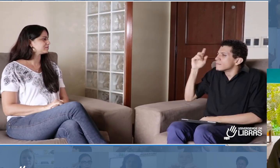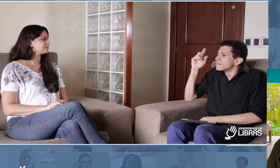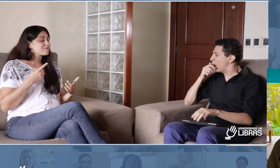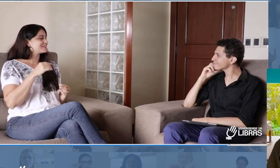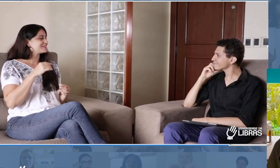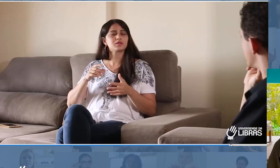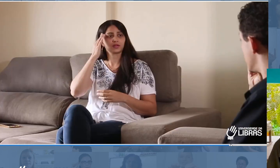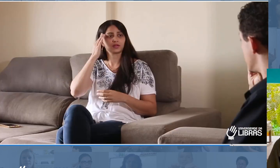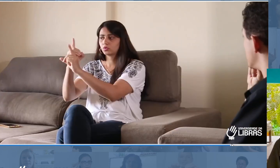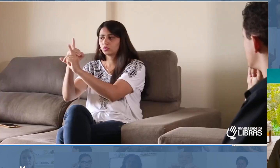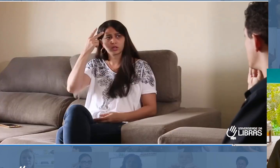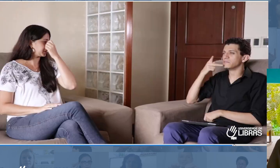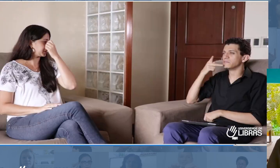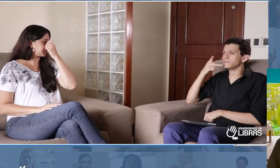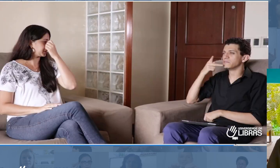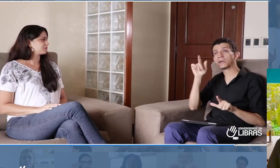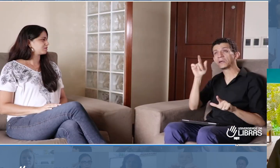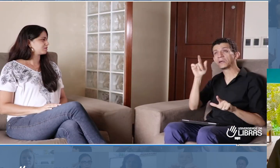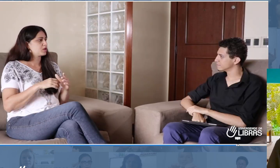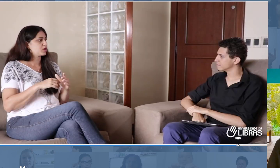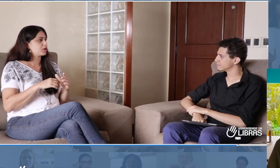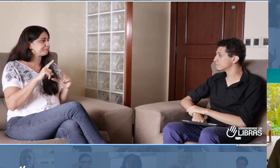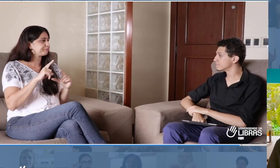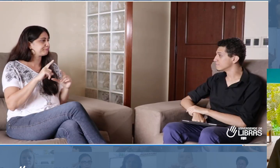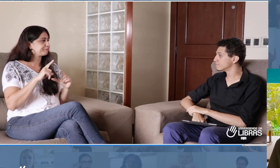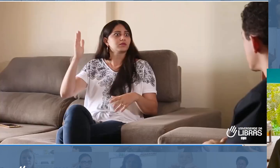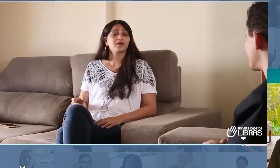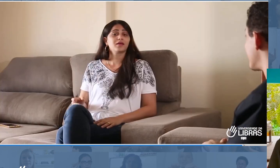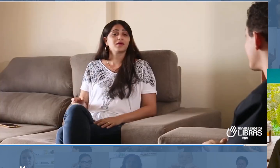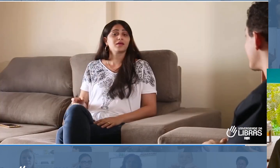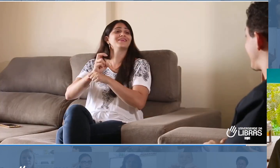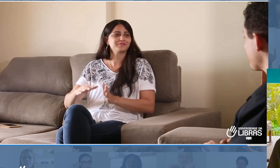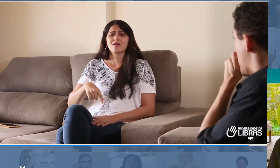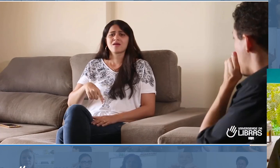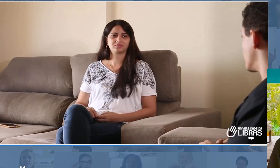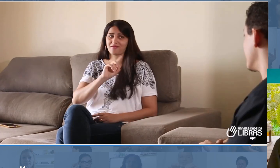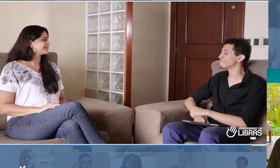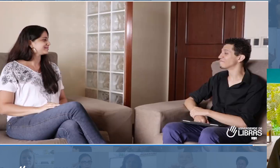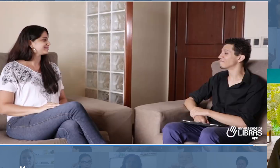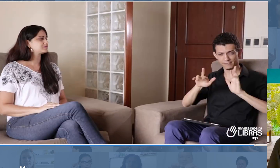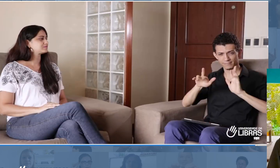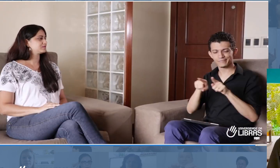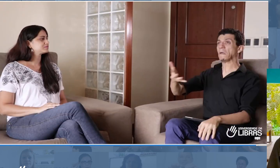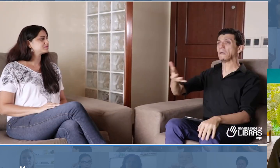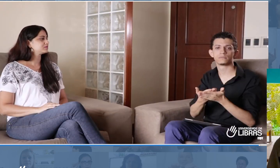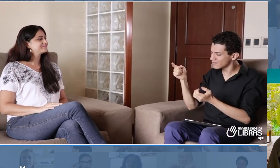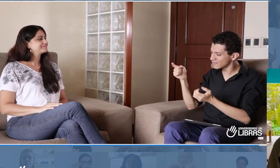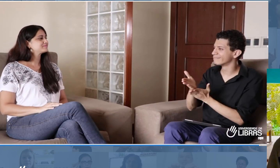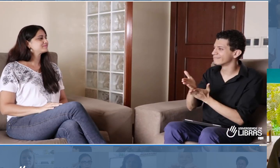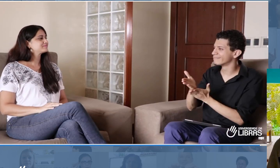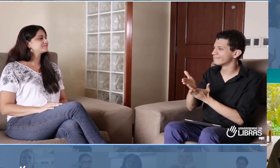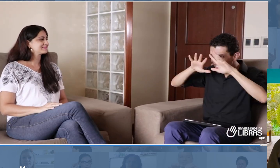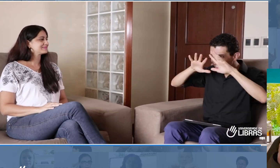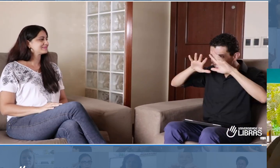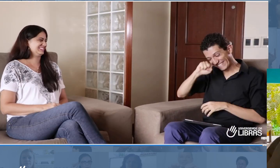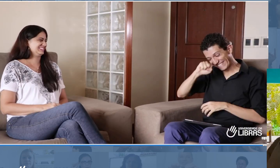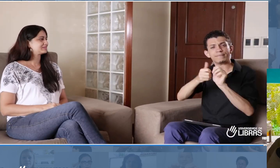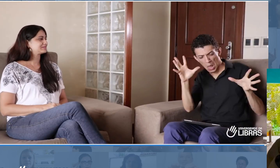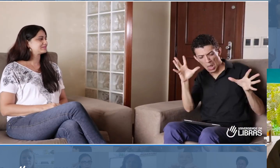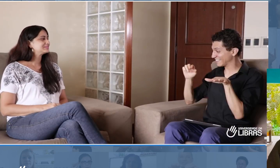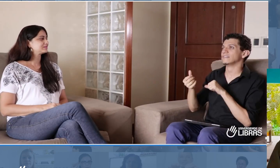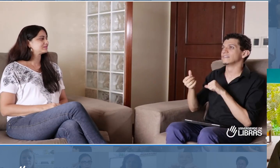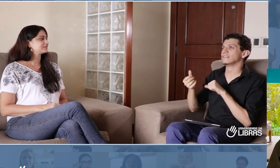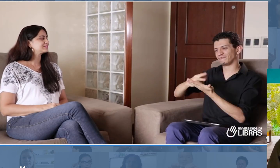rápido. O menino dela chega aqui, a Luana trabalhava o dia inteiro. Menino pequeno, marido dela.